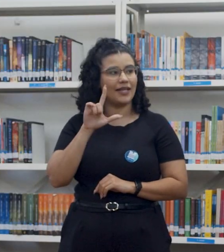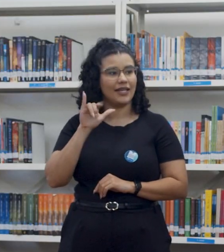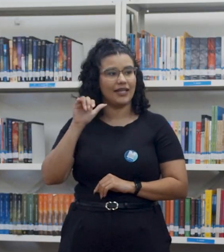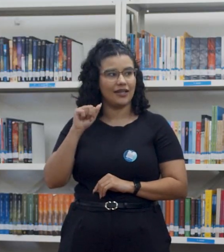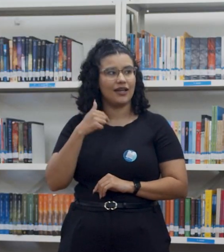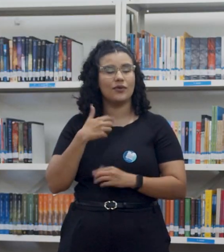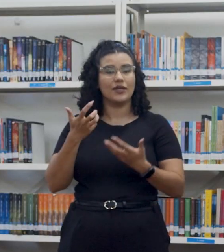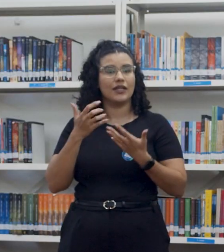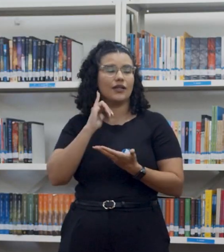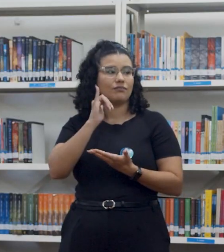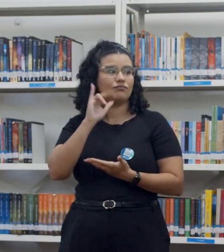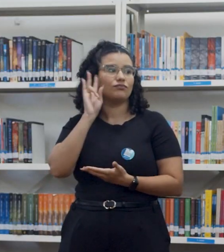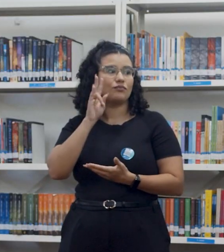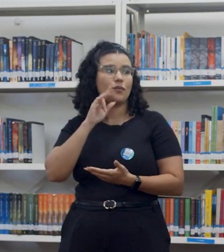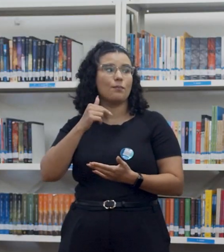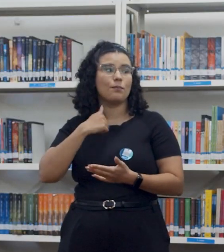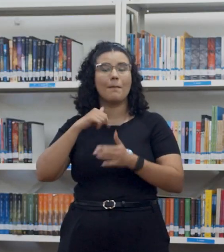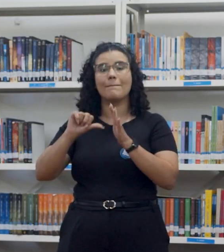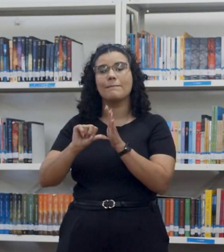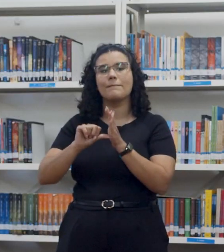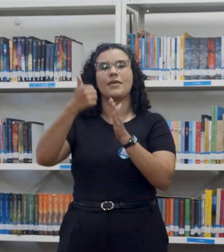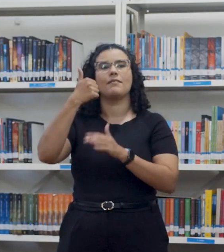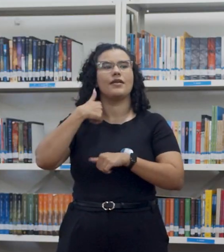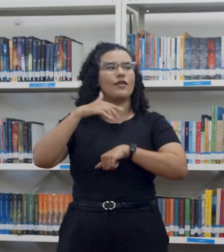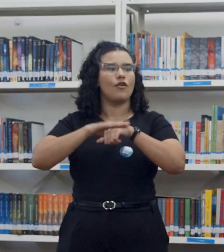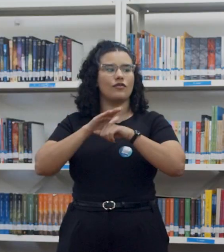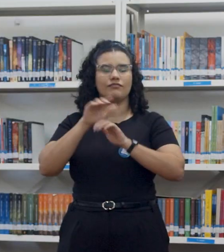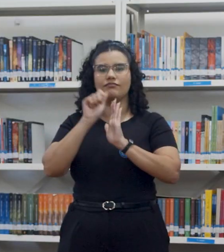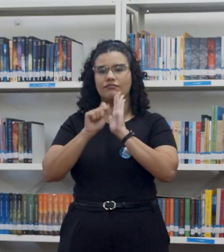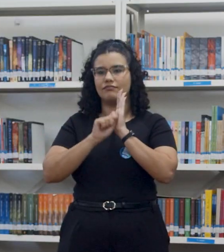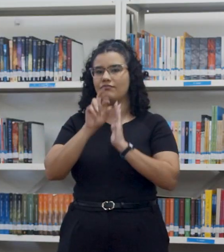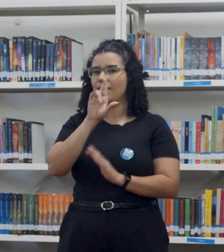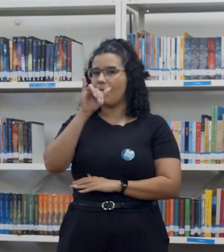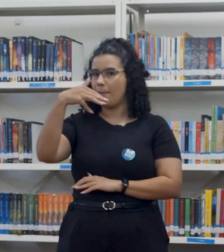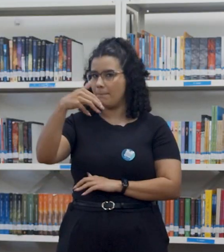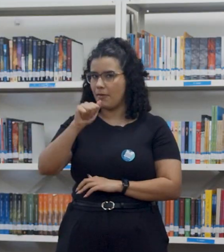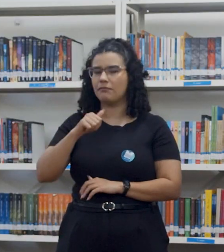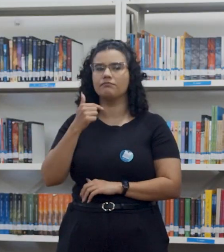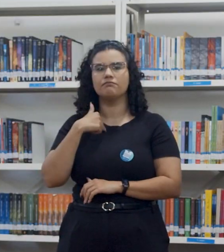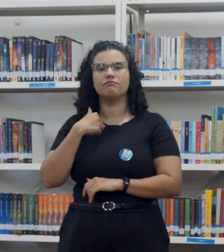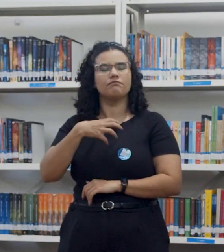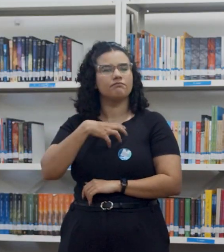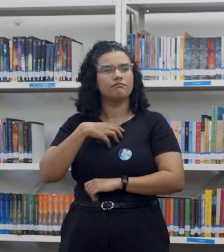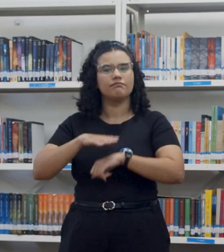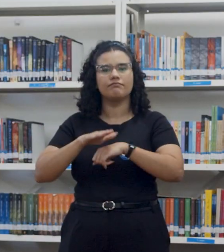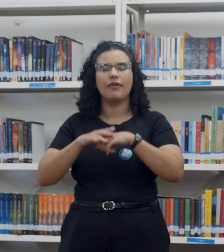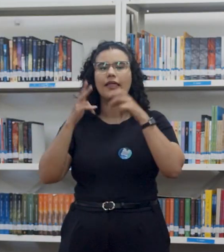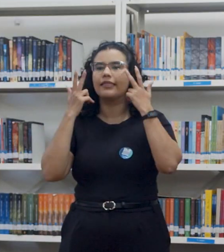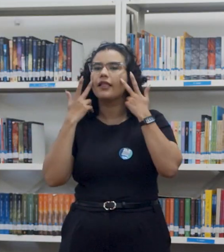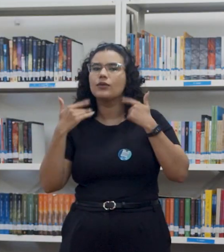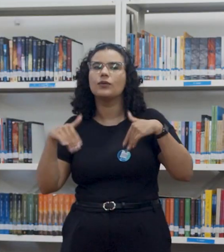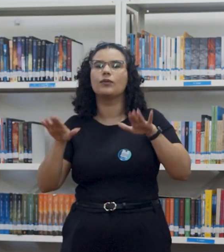gostaria de falar sobre a minha primeira vez que escrevi uma rima. A forma foi tão natural e as